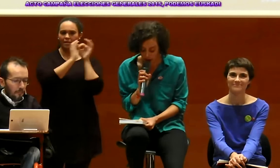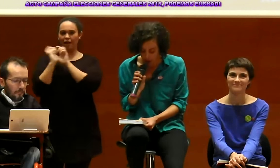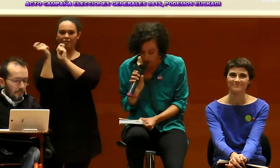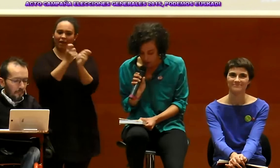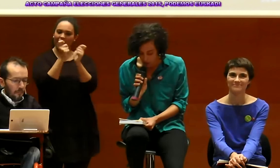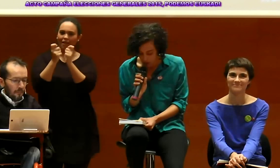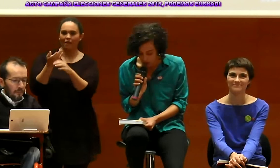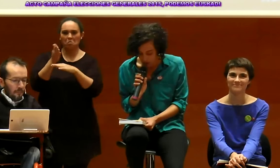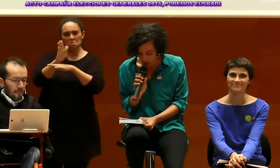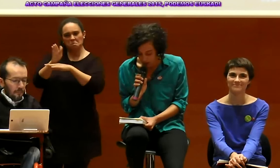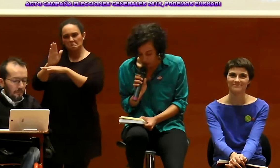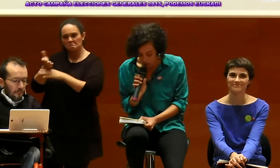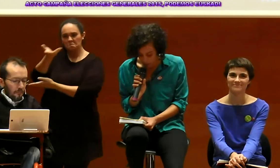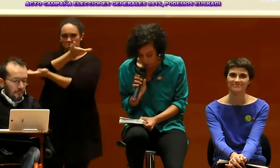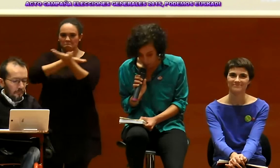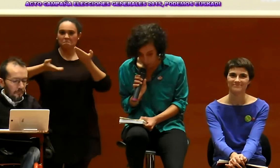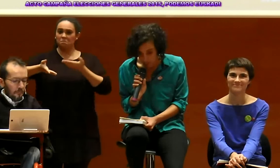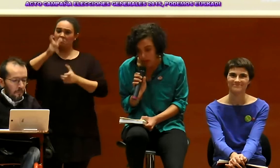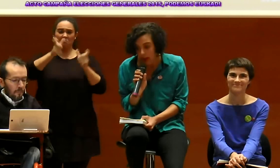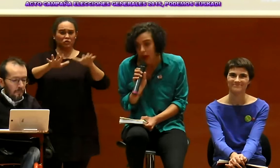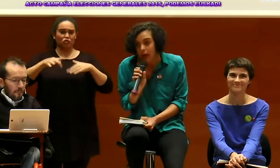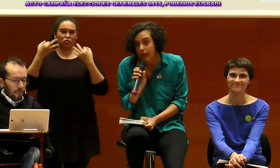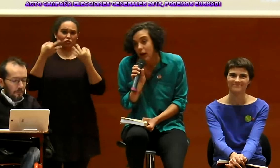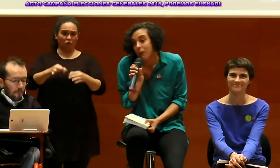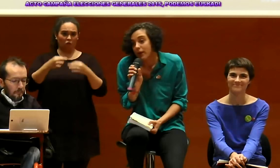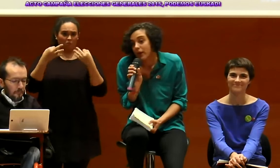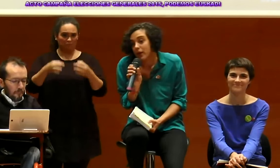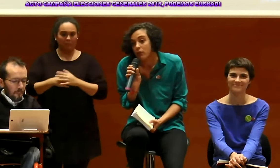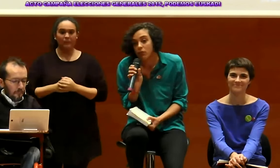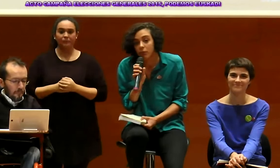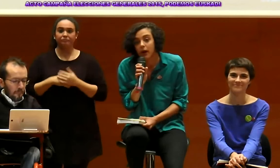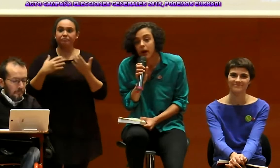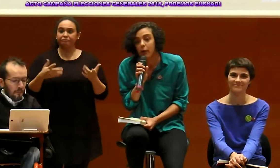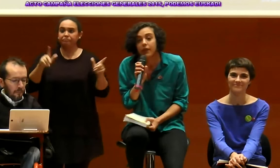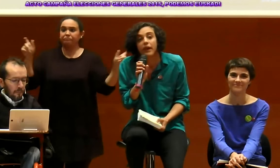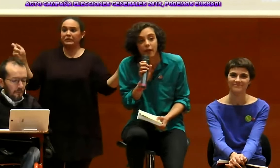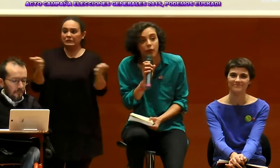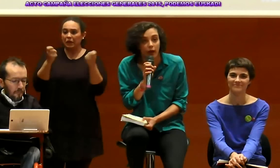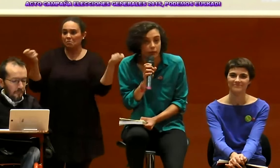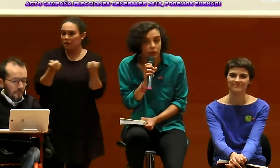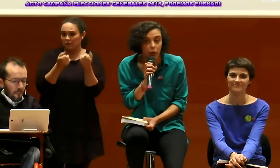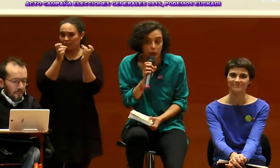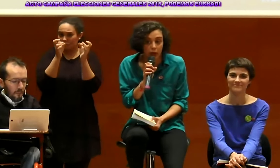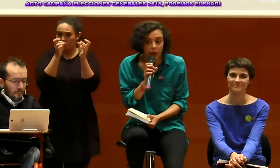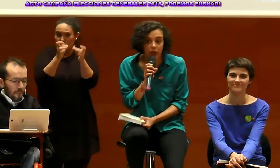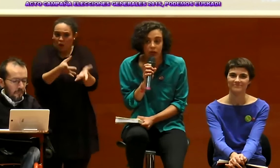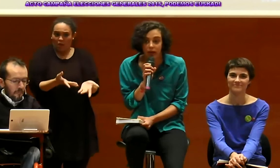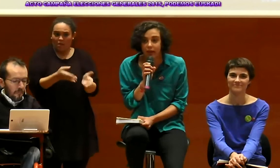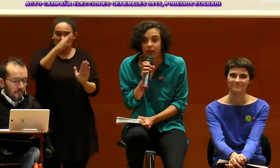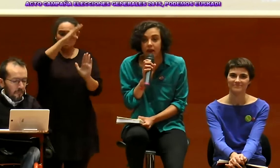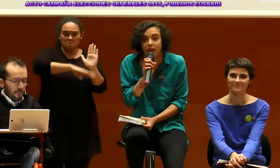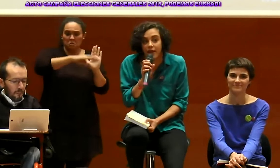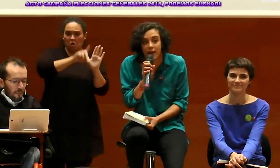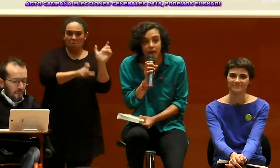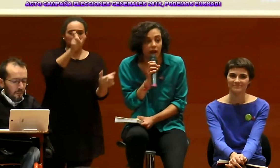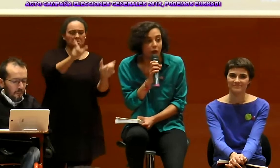aportazioak egin duen jende arrunta. Eta kanpainarekin, ba, berdin gertatuko da. Programa,